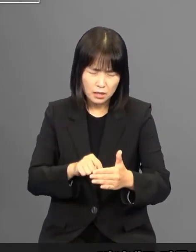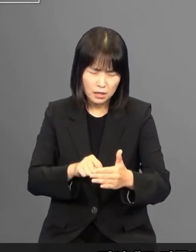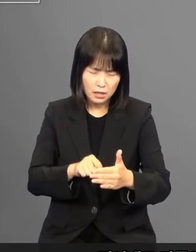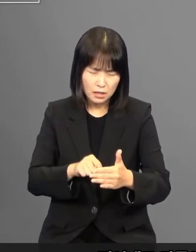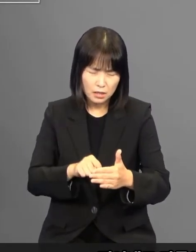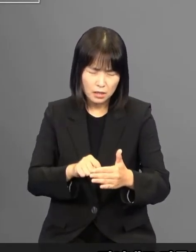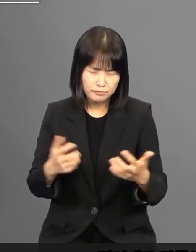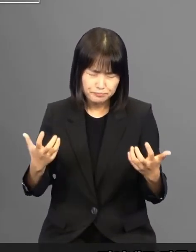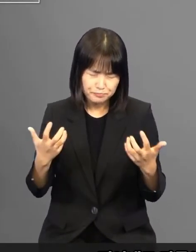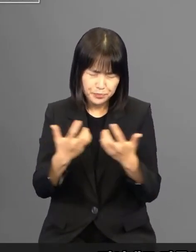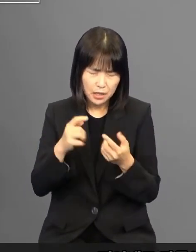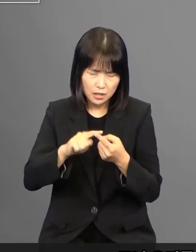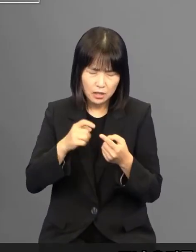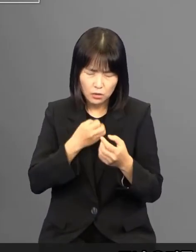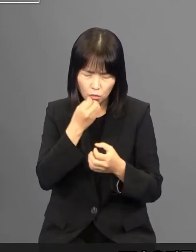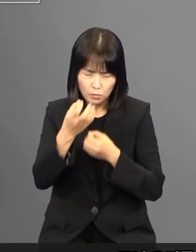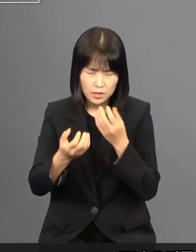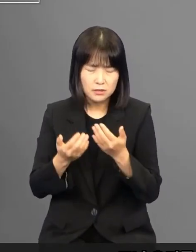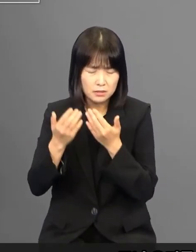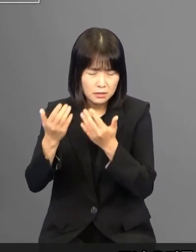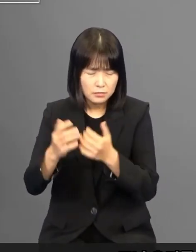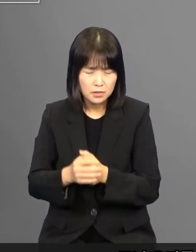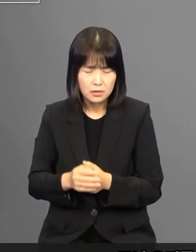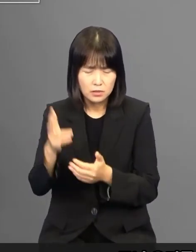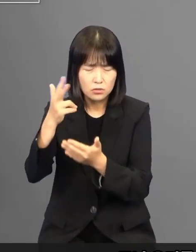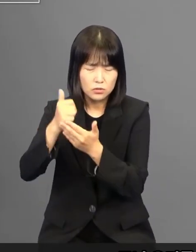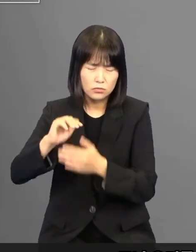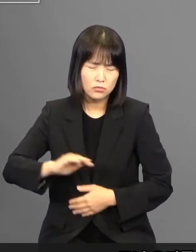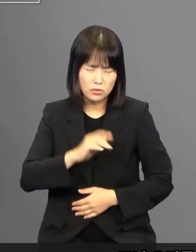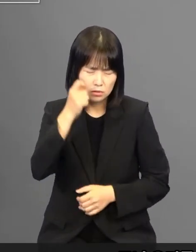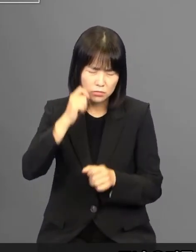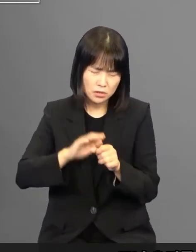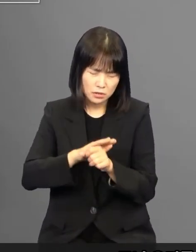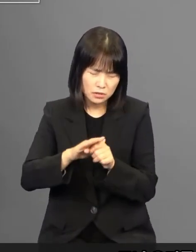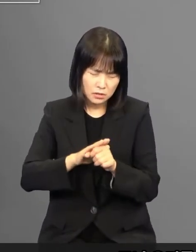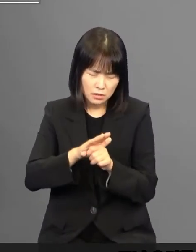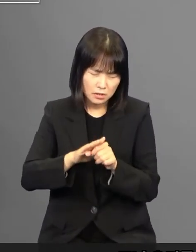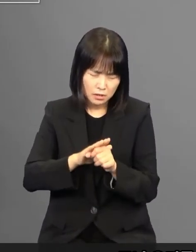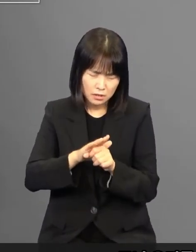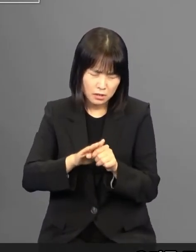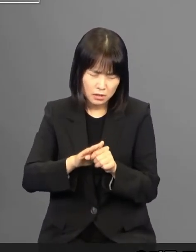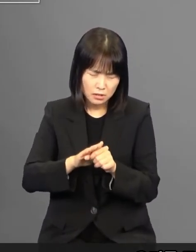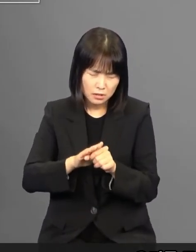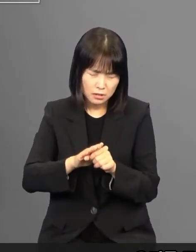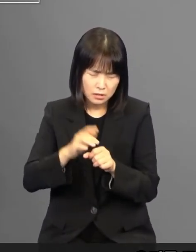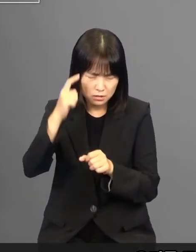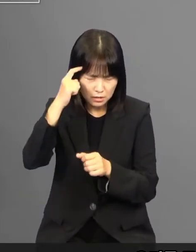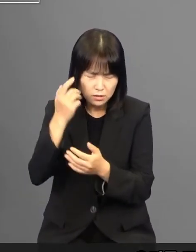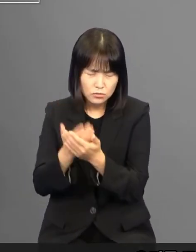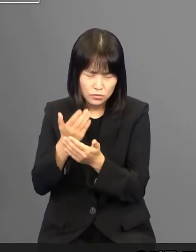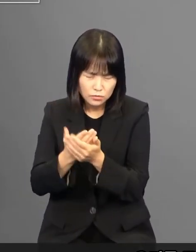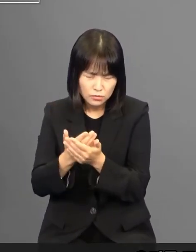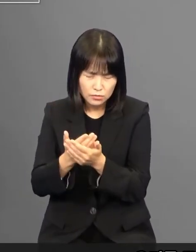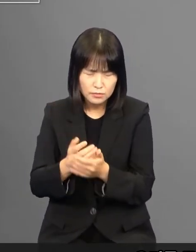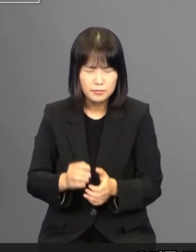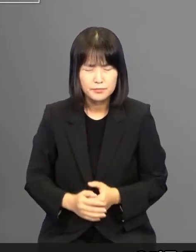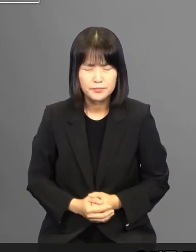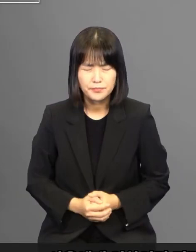만들어내고 있음을 고백합니다. 주님, 우리를 불쌍히 여겨주십시오. 우리를 긍휼히